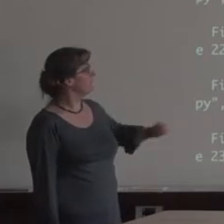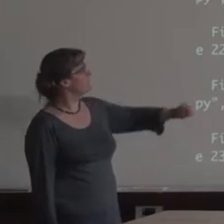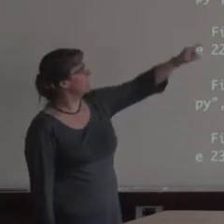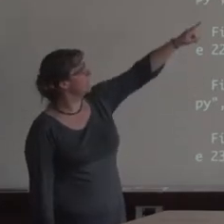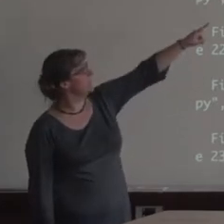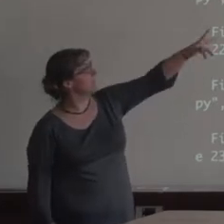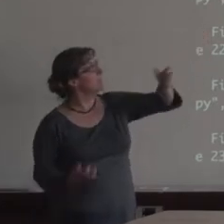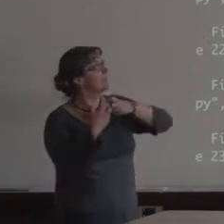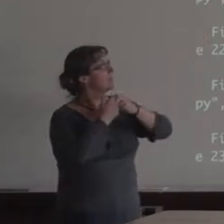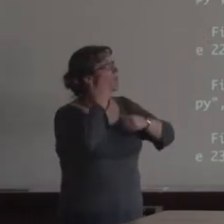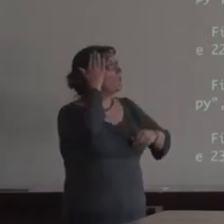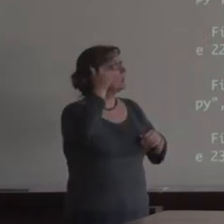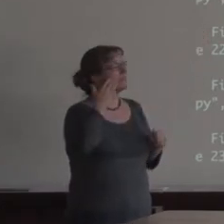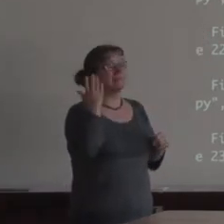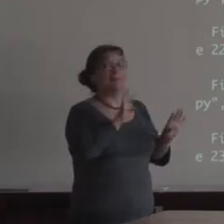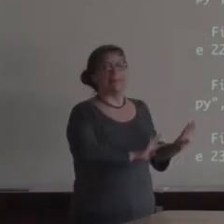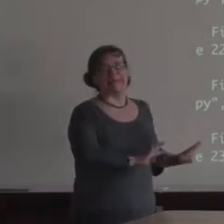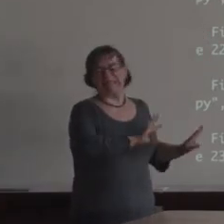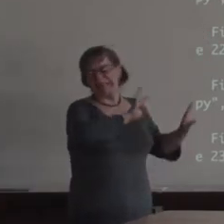décalage de